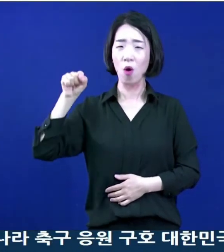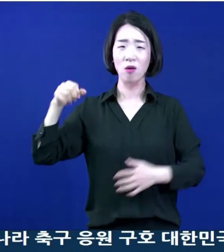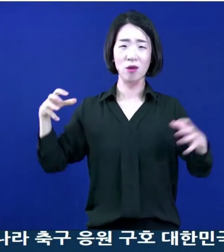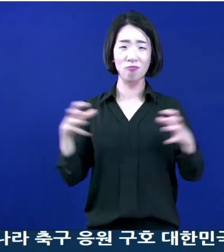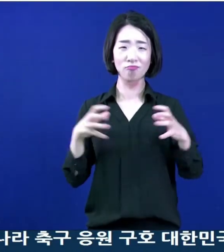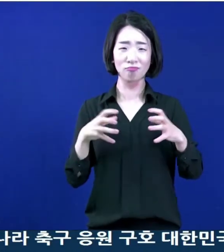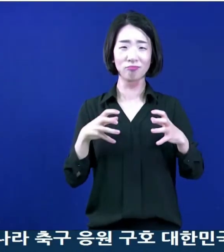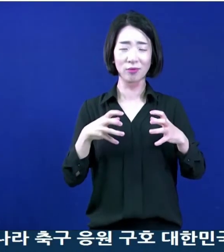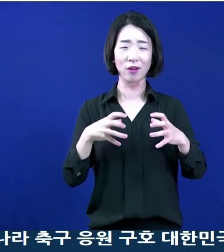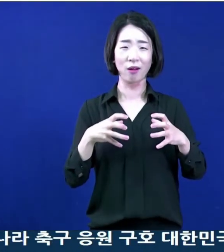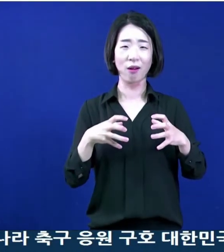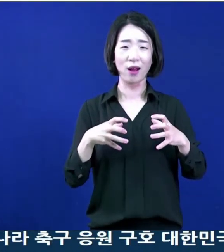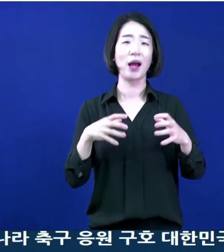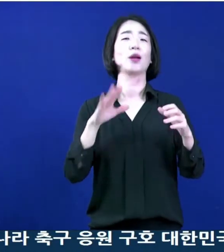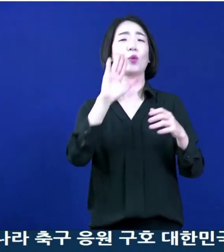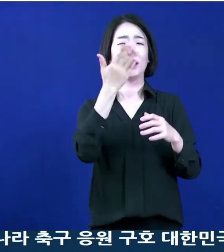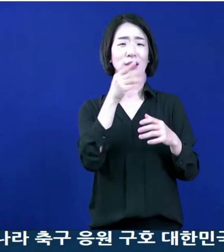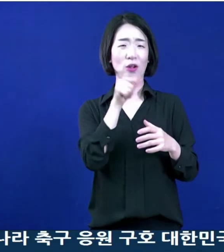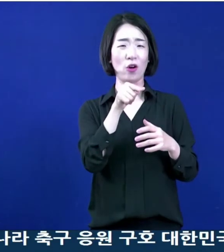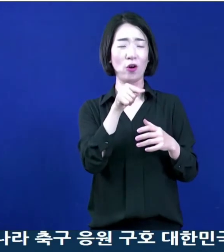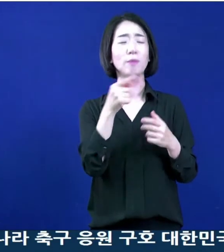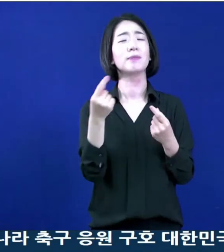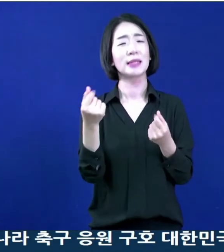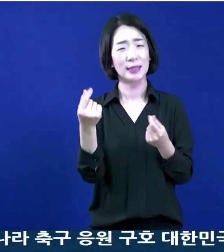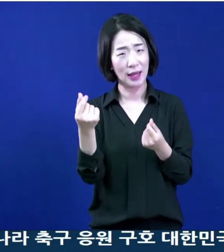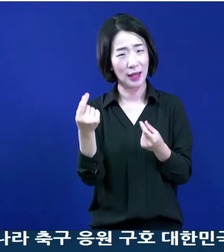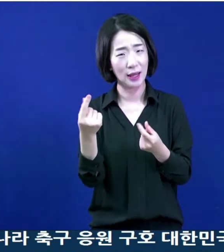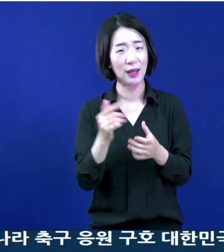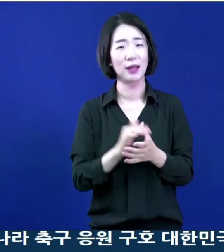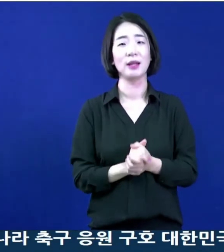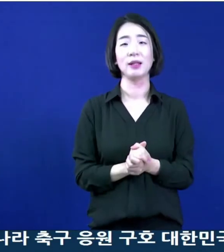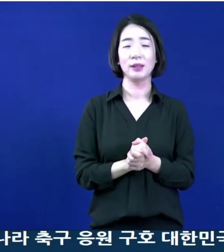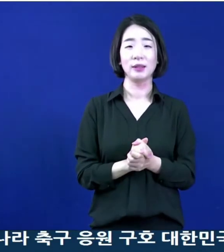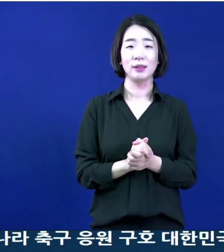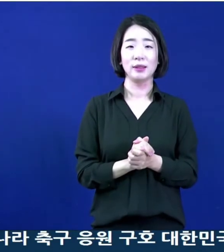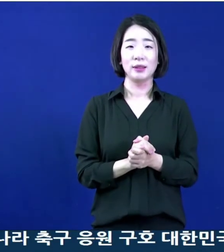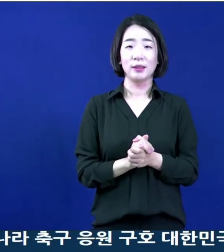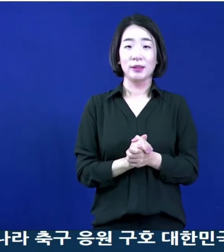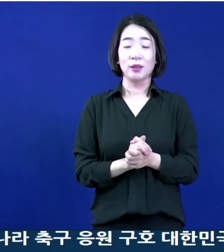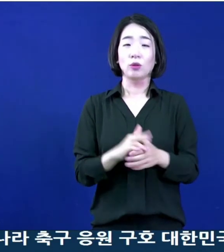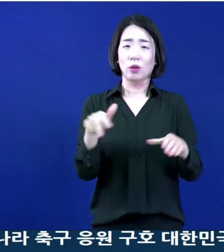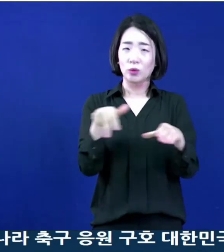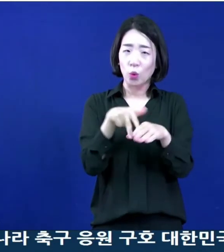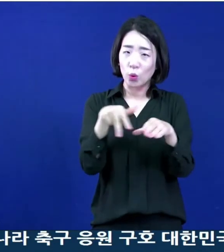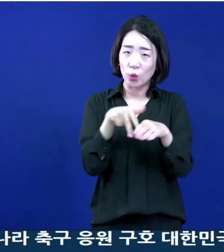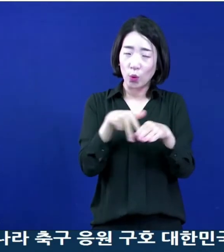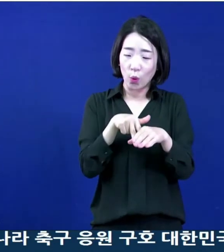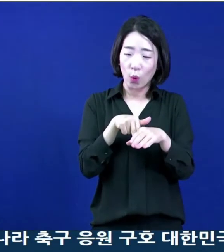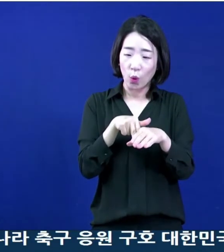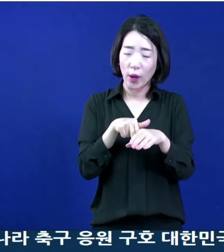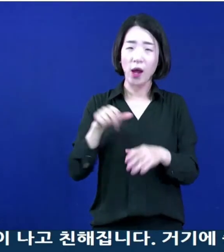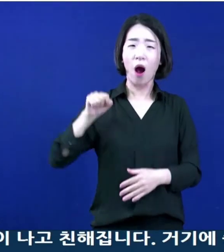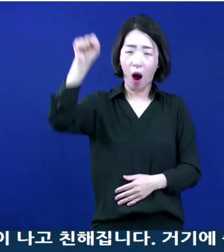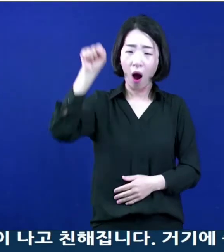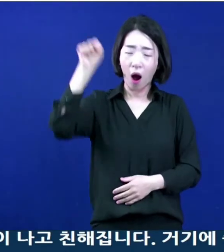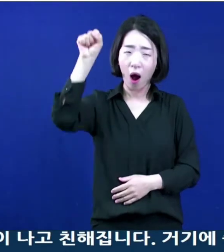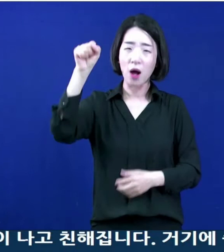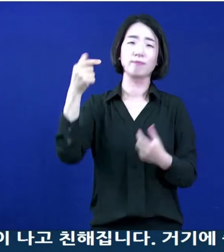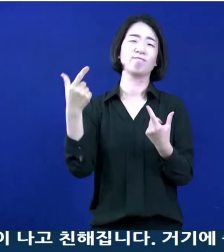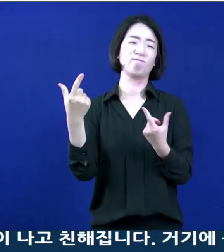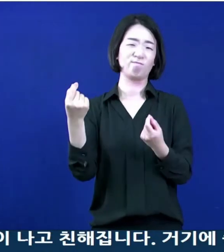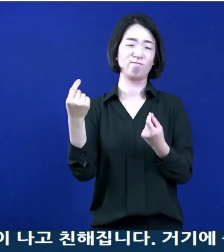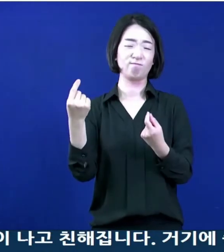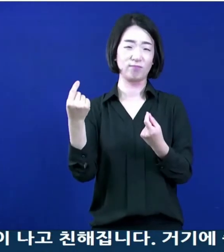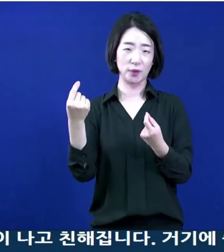이 일치된 마음들을 표현하는 그런 일종의 종교 이런 구호와 같은